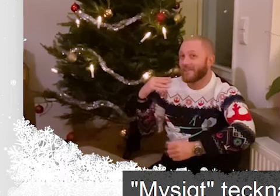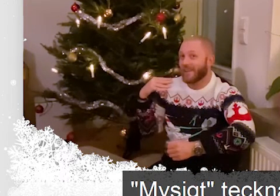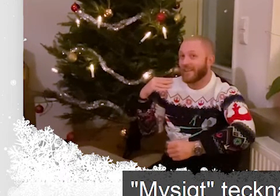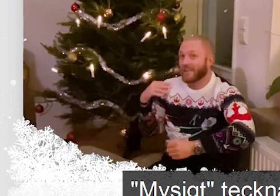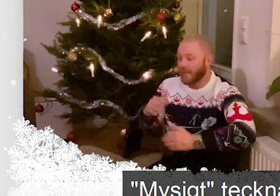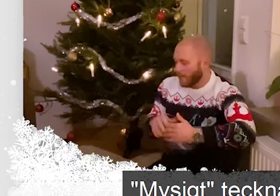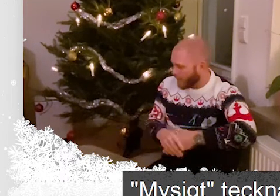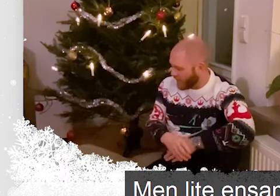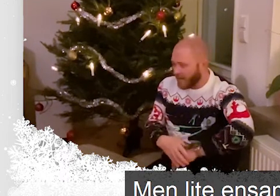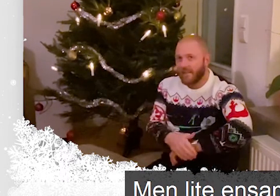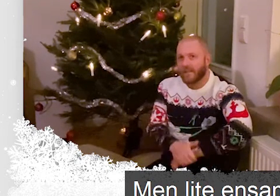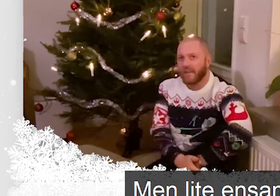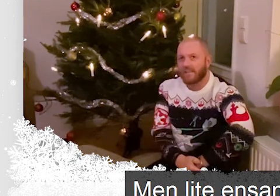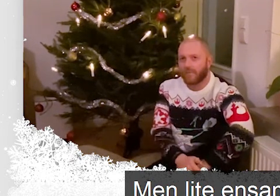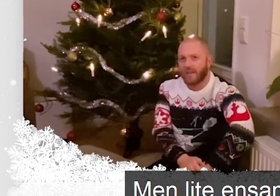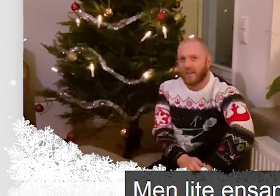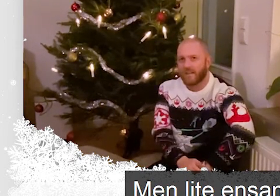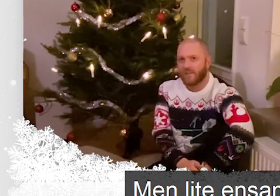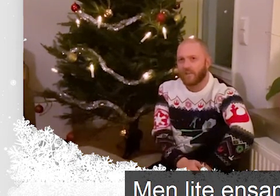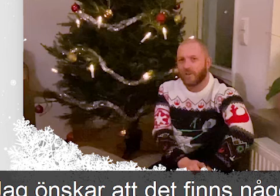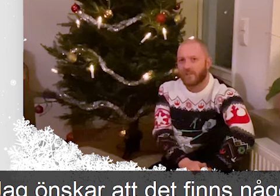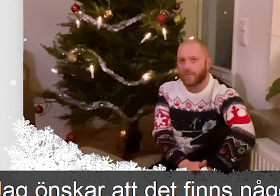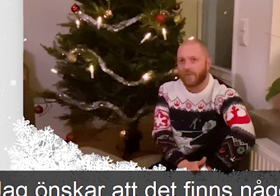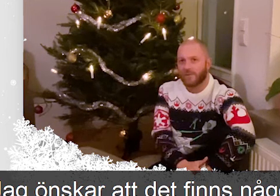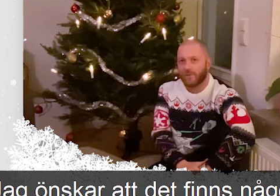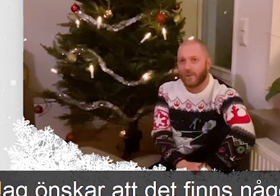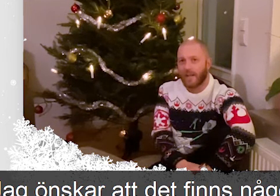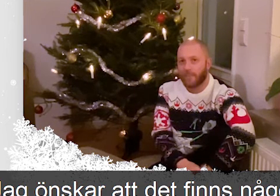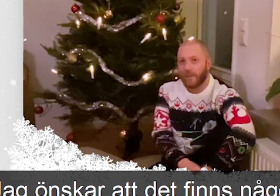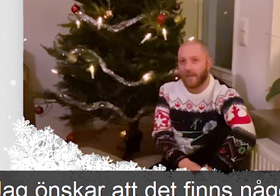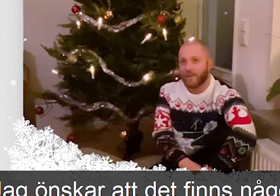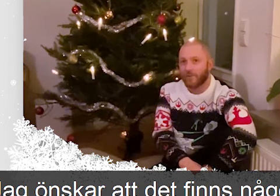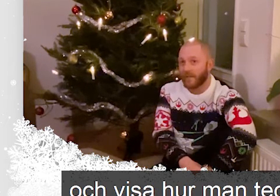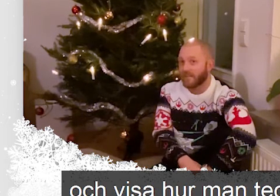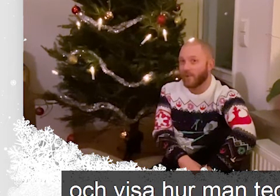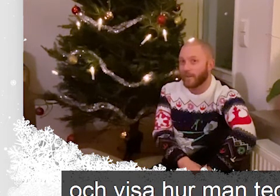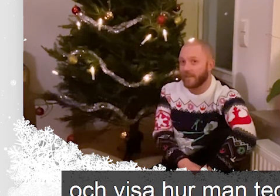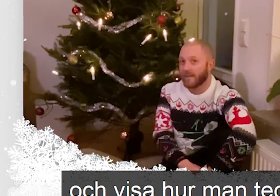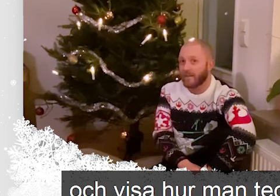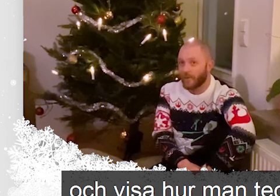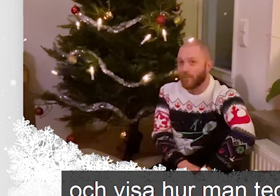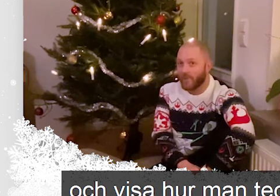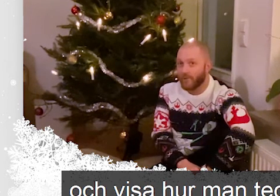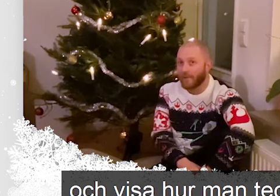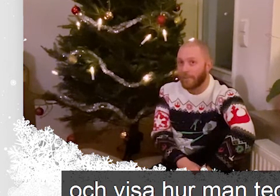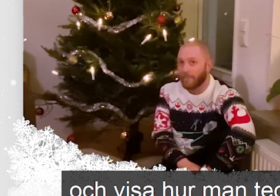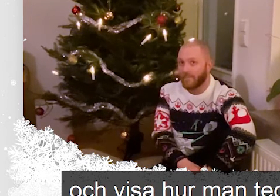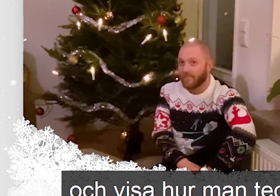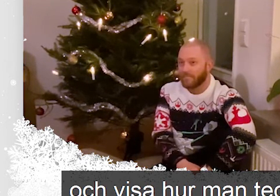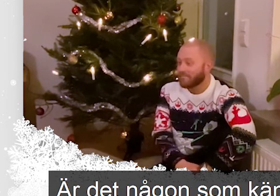här. Men lite ensamt är det. Och jag önskar om det finns någon som kan hjälpa mig att visa hur man tecknar god jul. Det